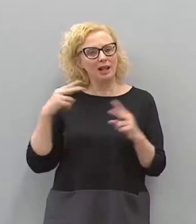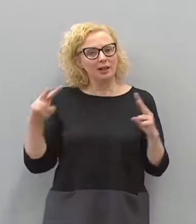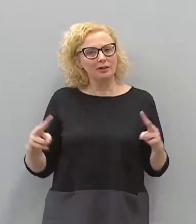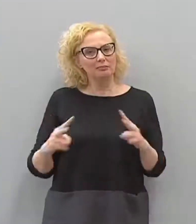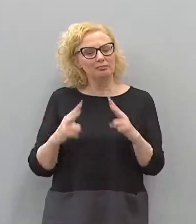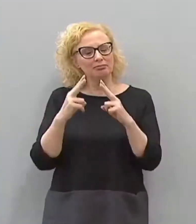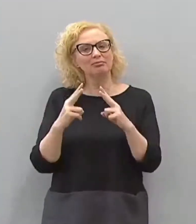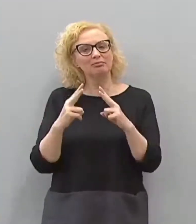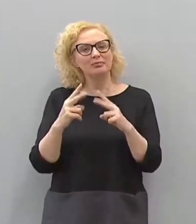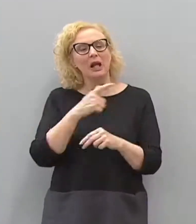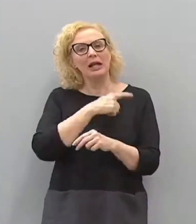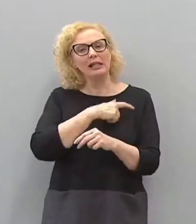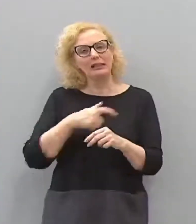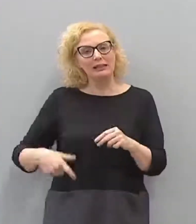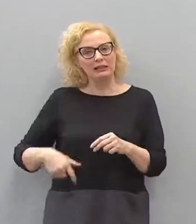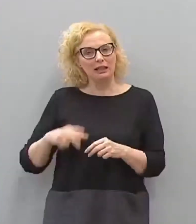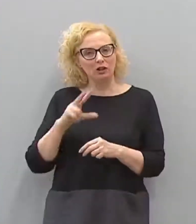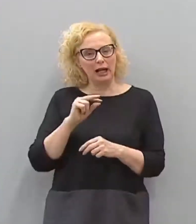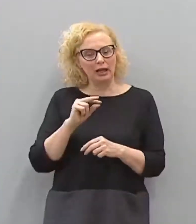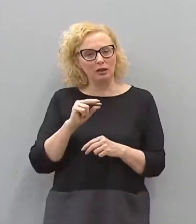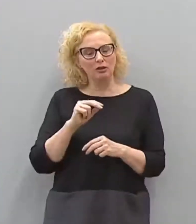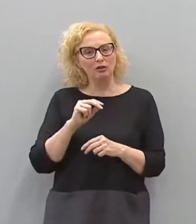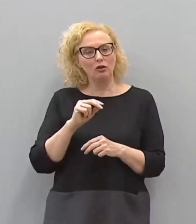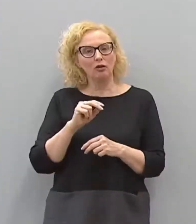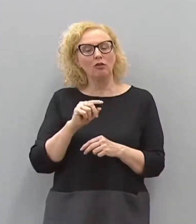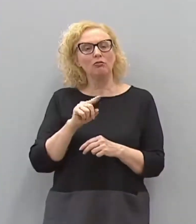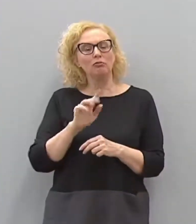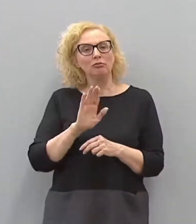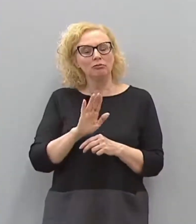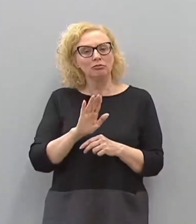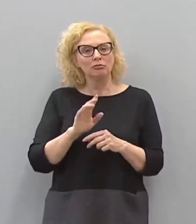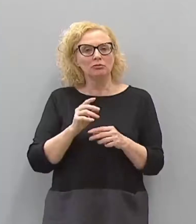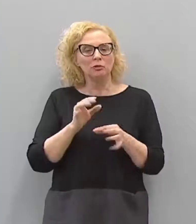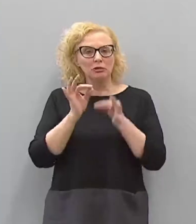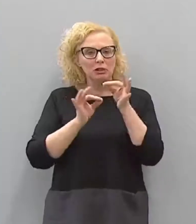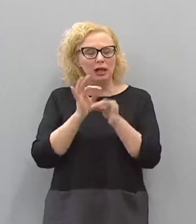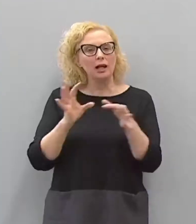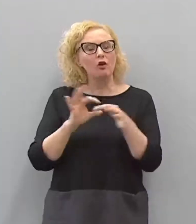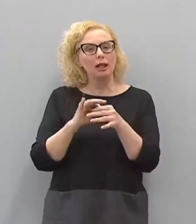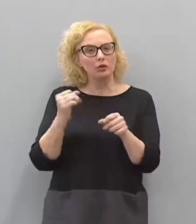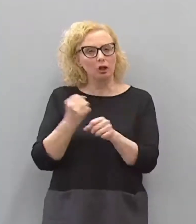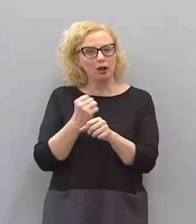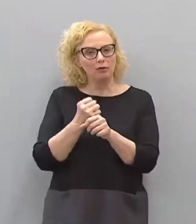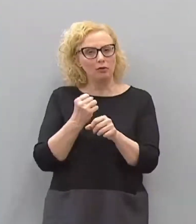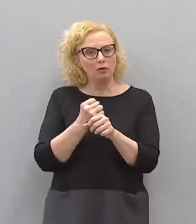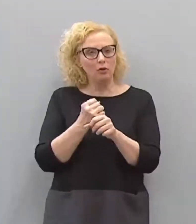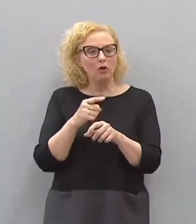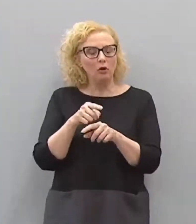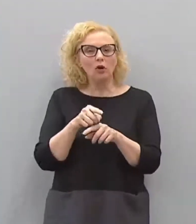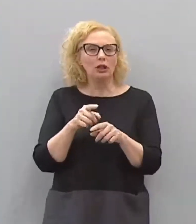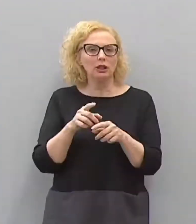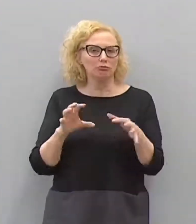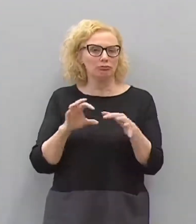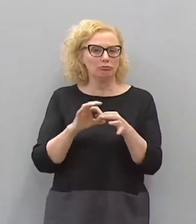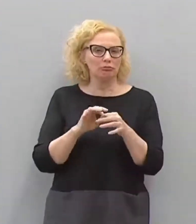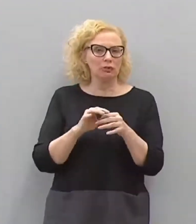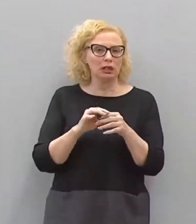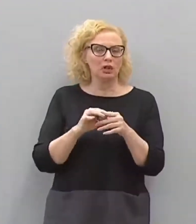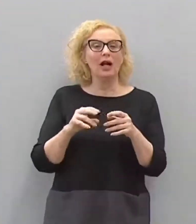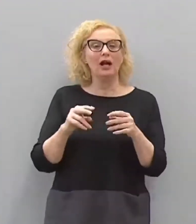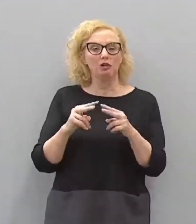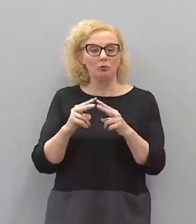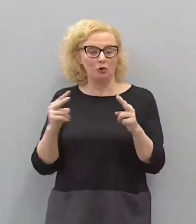il sindaco di trento per fare un punto sui lavori che abbiamo in comune sul territorio di trento fra provincia e